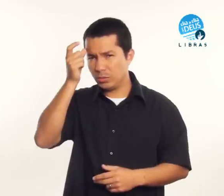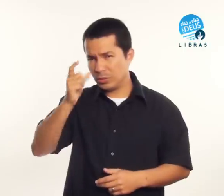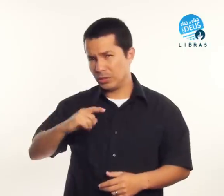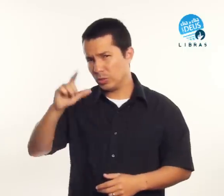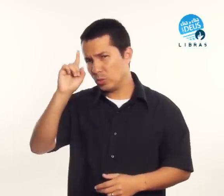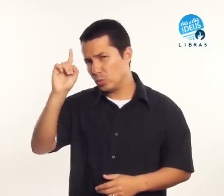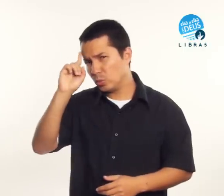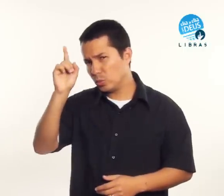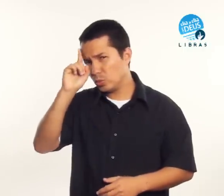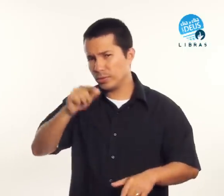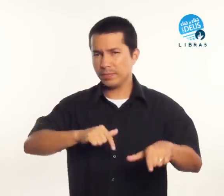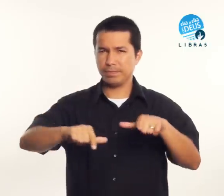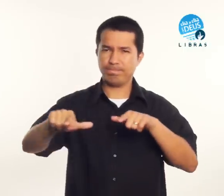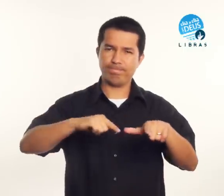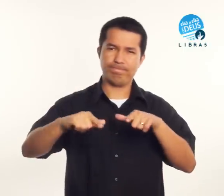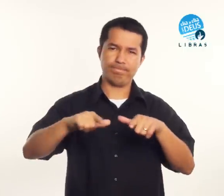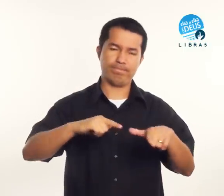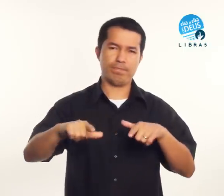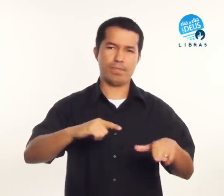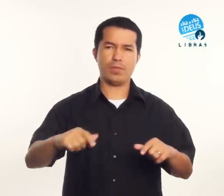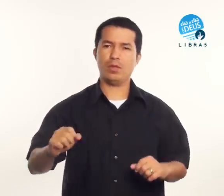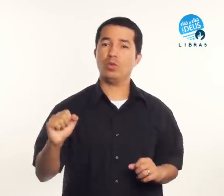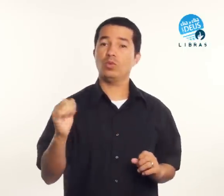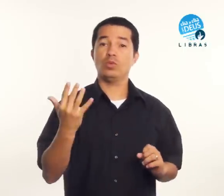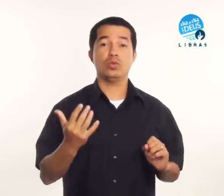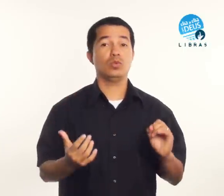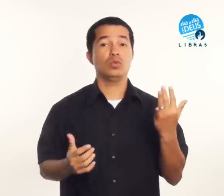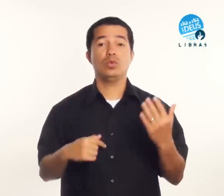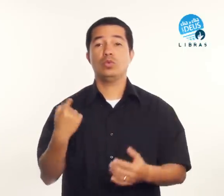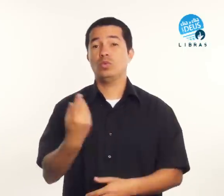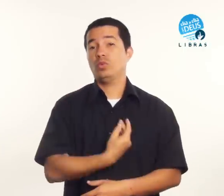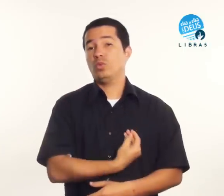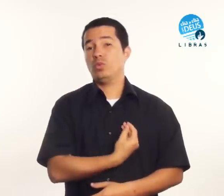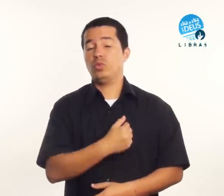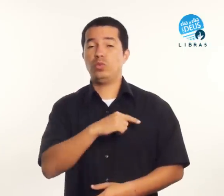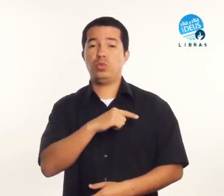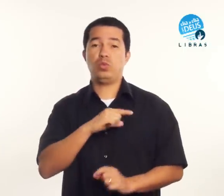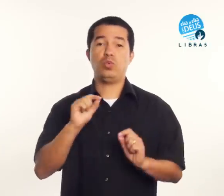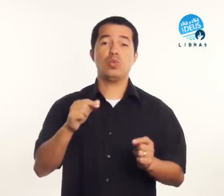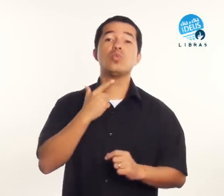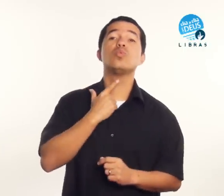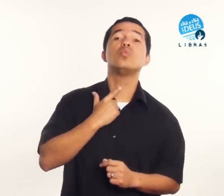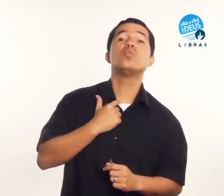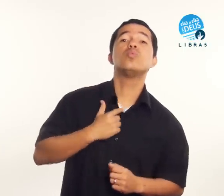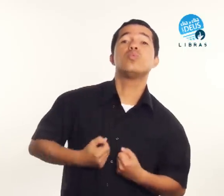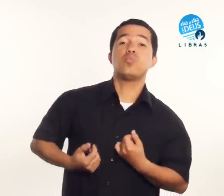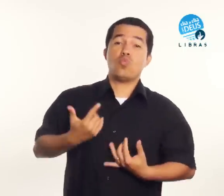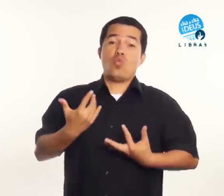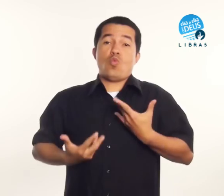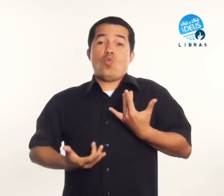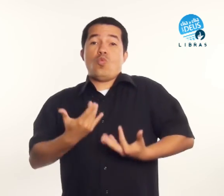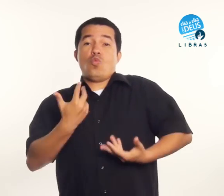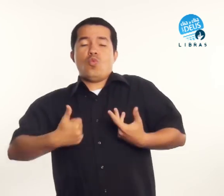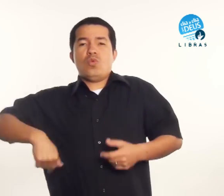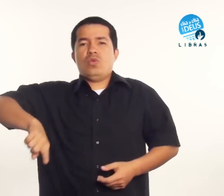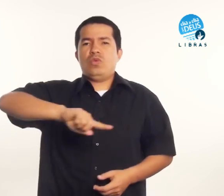dia para que os desejos ardentes dentro de nós